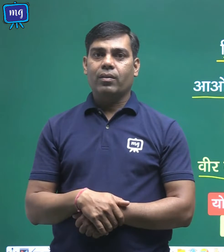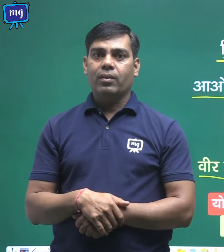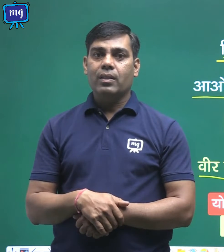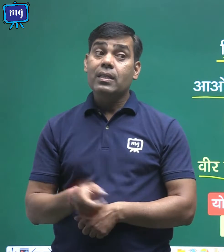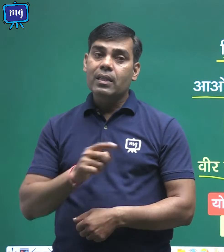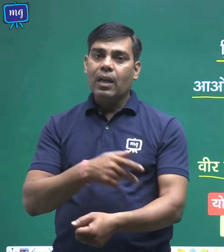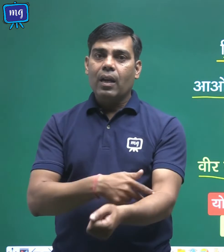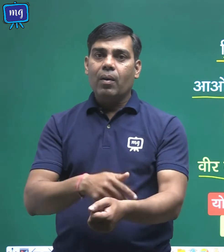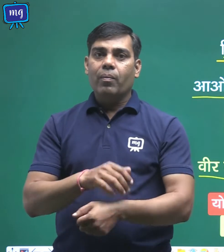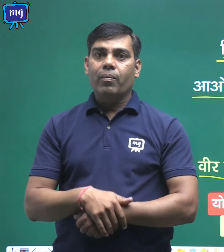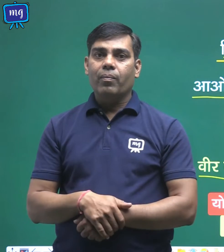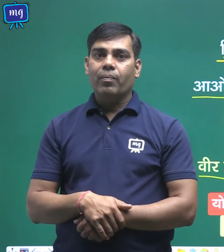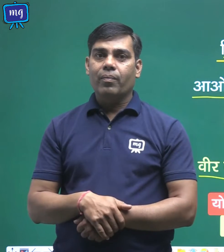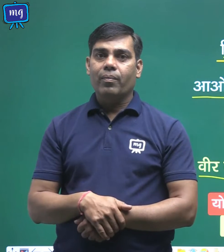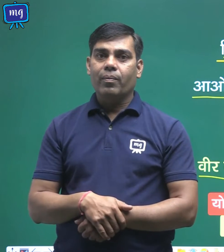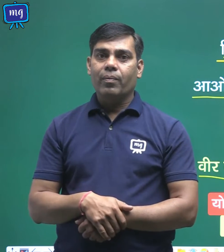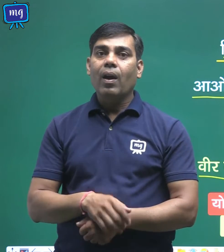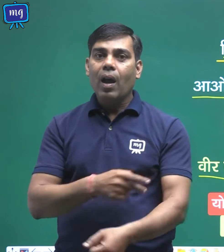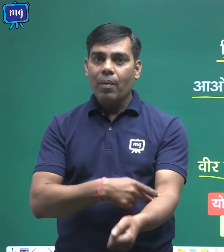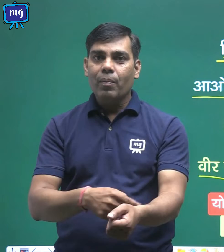जिसका नाम अभिमन्यु था,